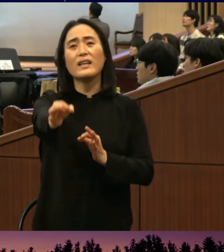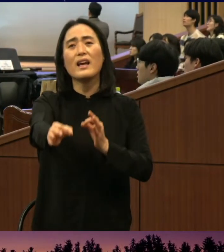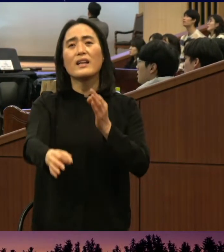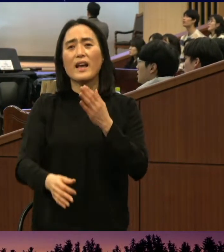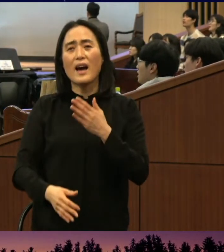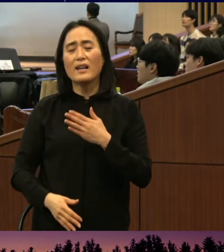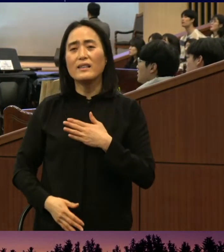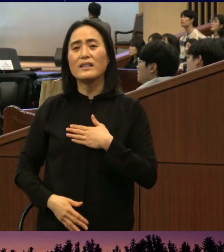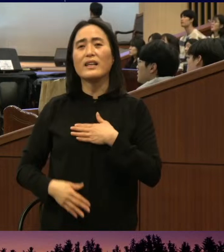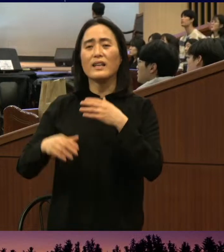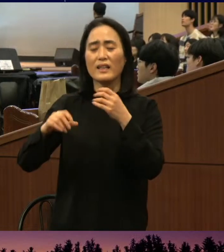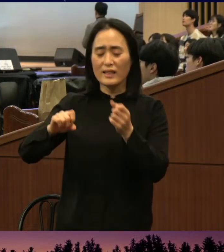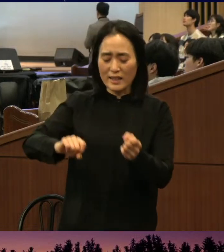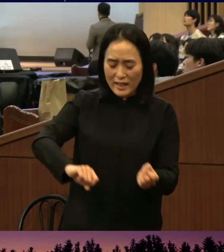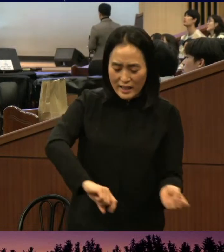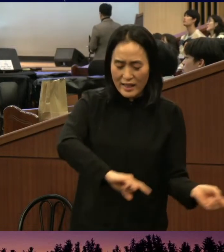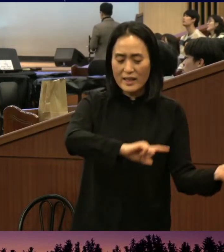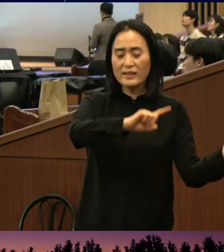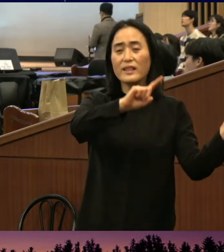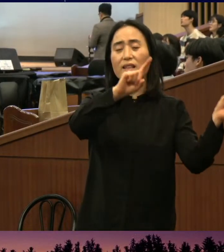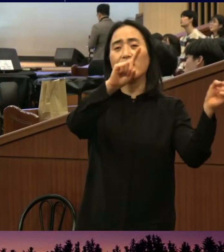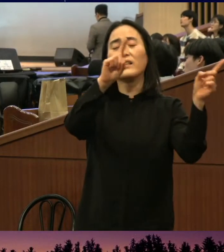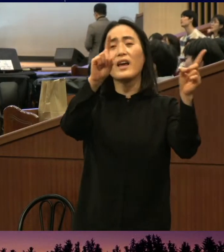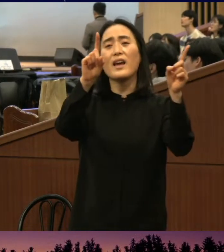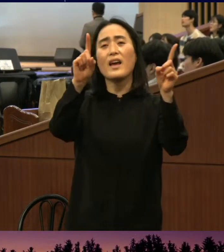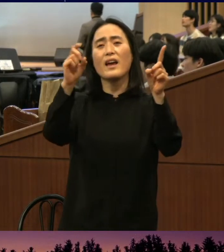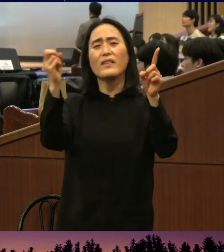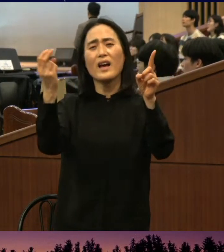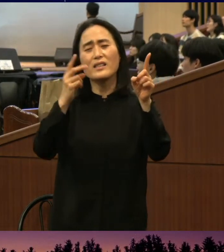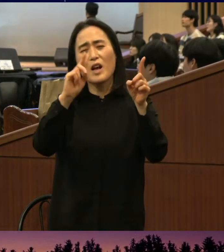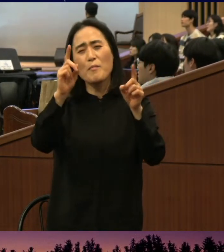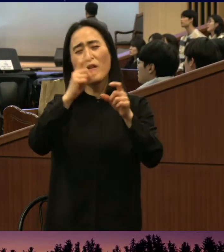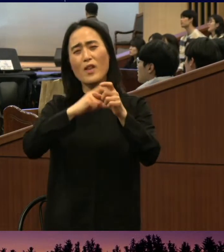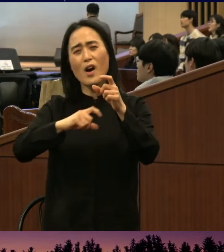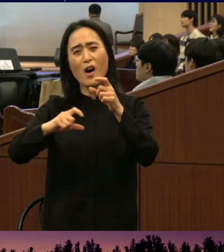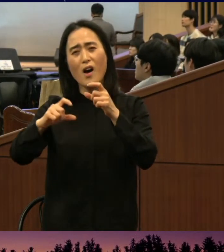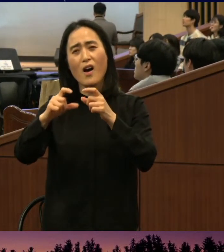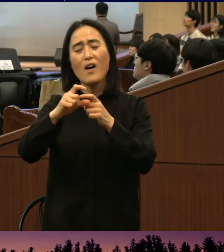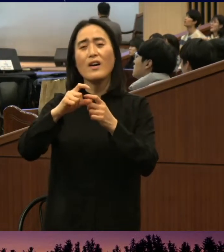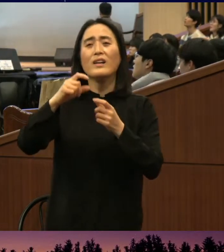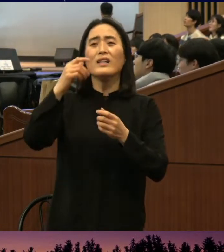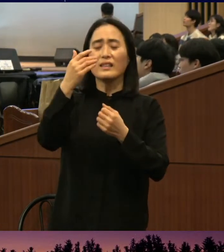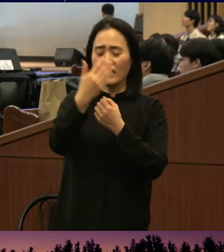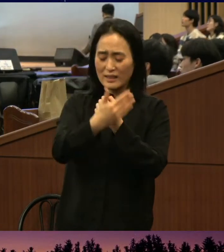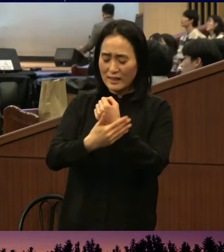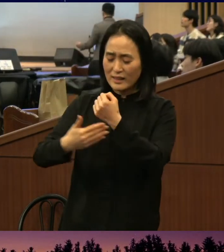영원히 나를 일으키시네. 다시 한번 합니다. 그네 내 맘에